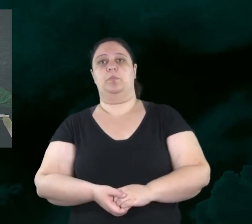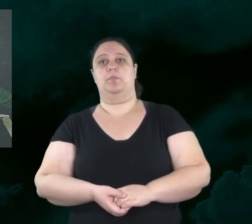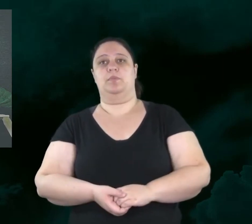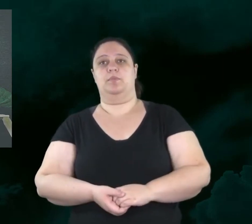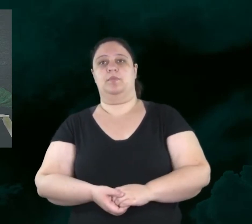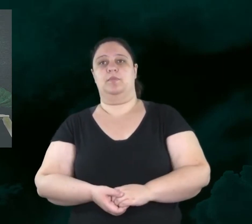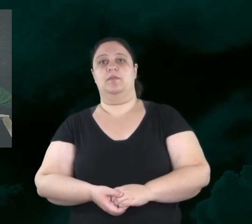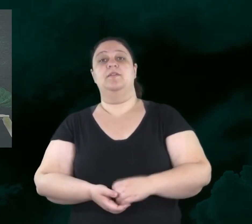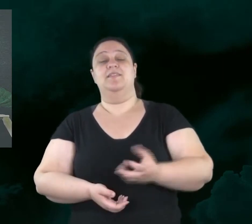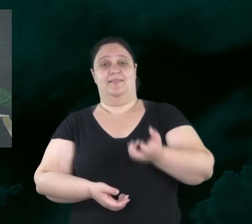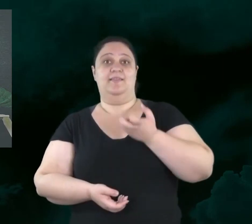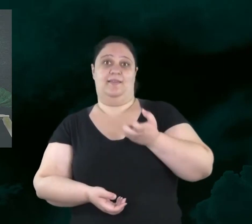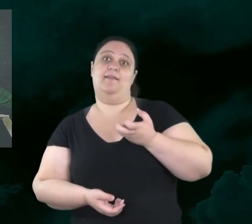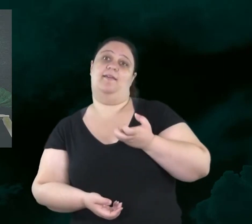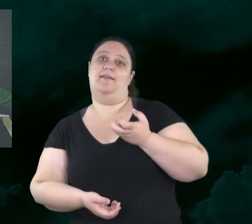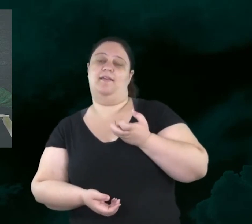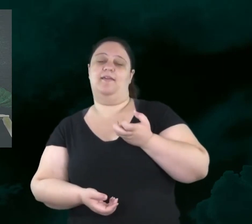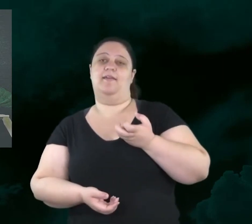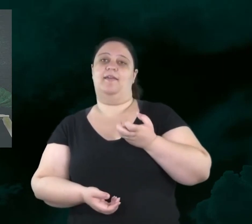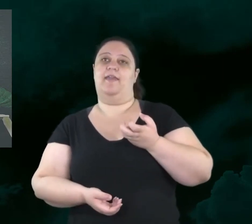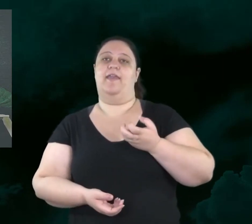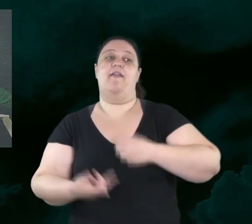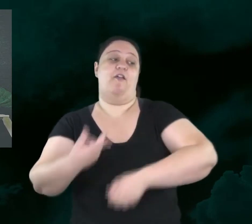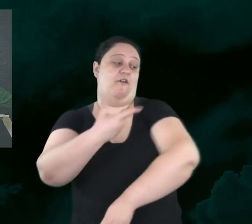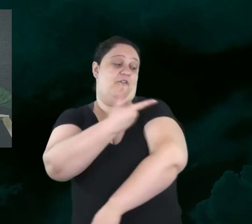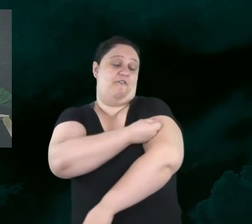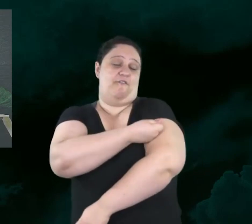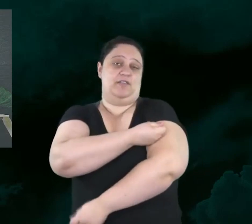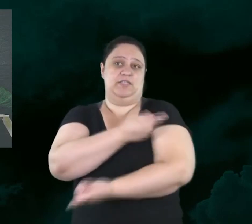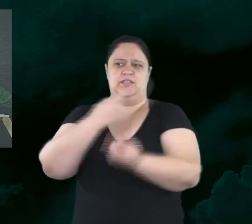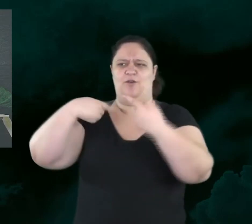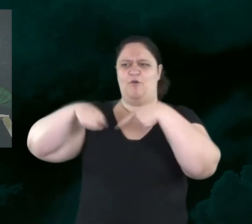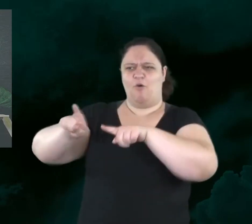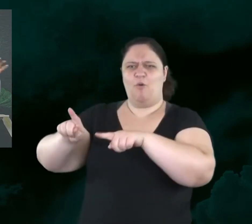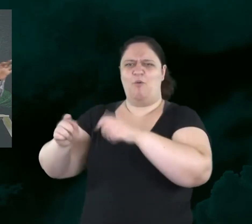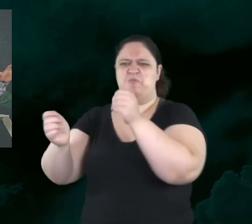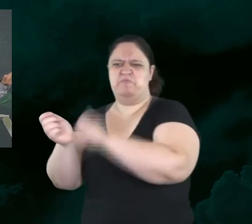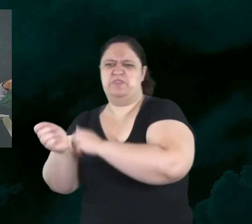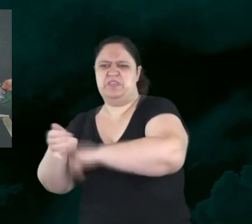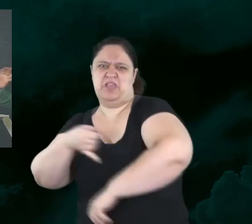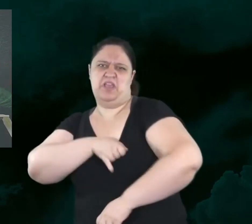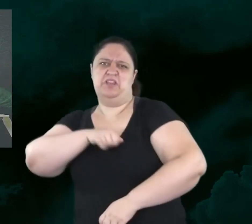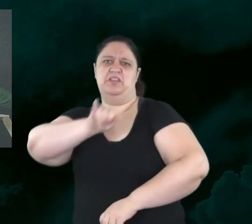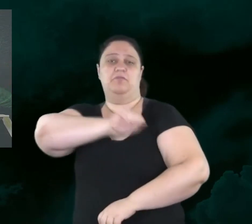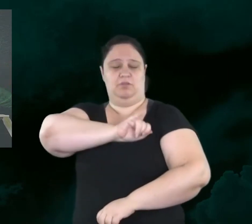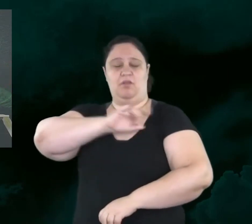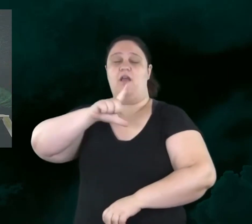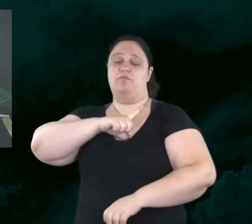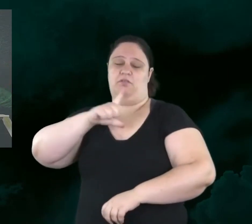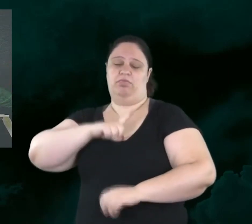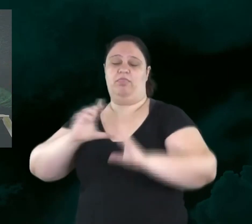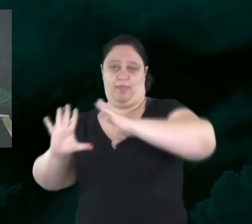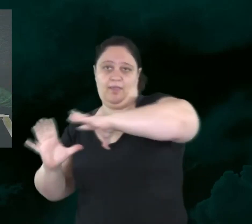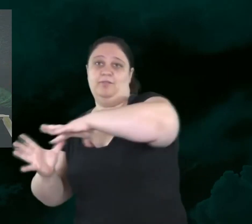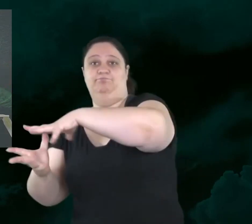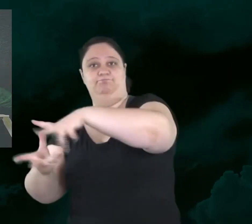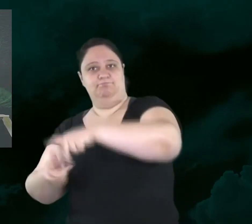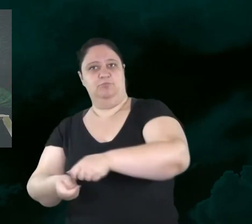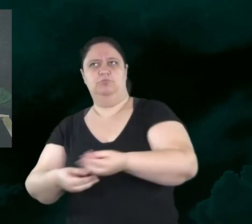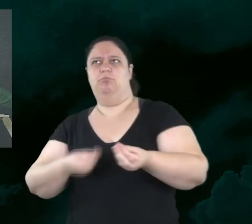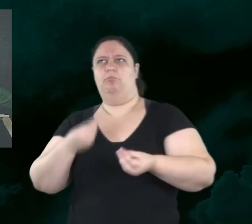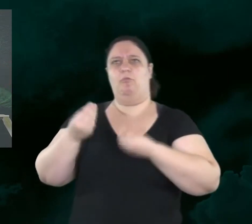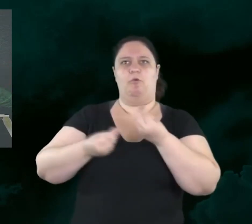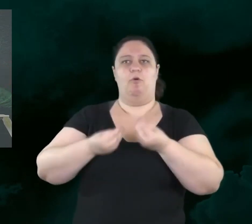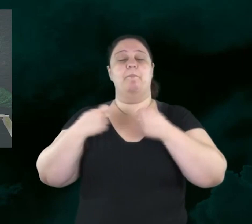ser vacinado contra, né, todo o mistério da iniquidade que já opera nessa sociedade,